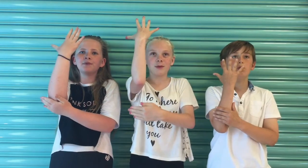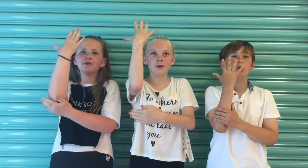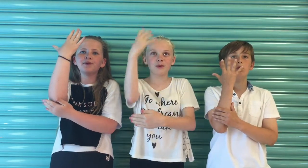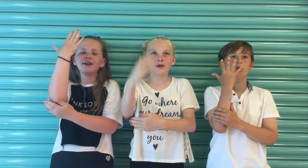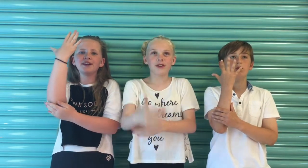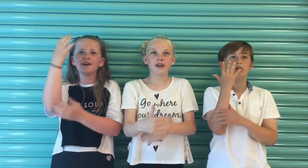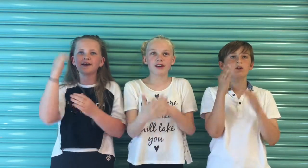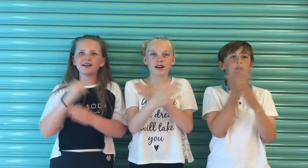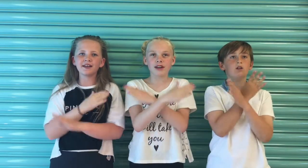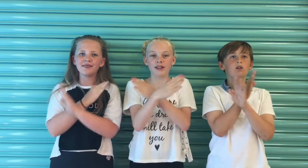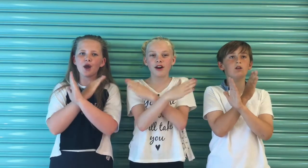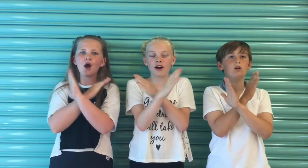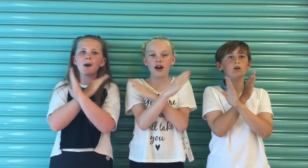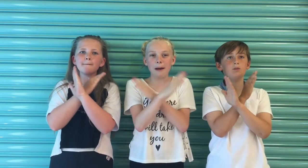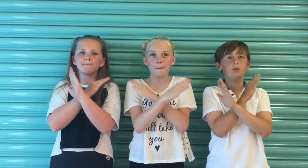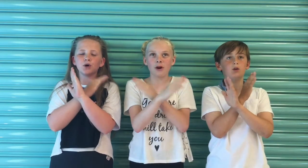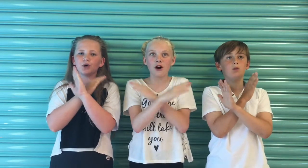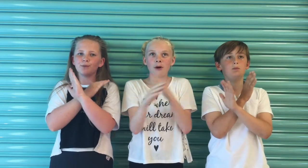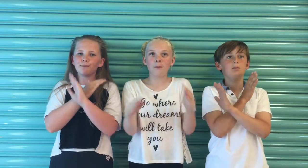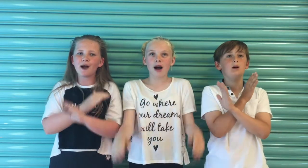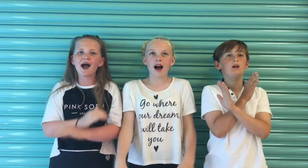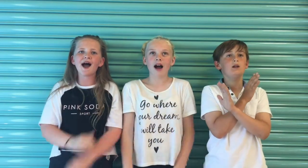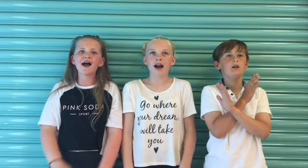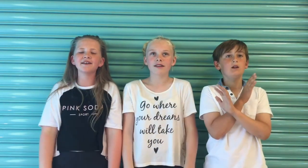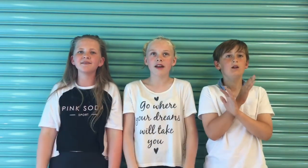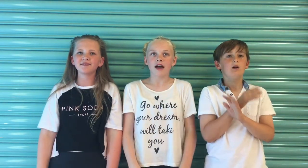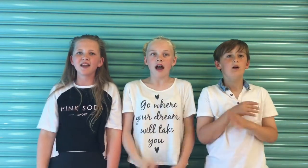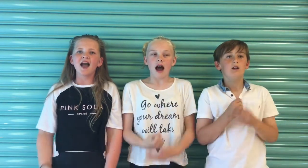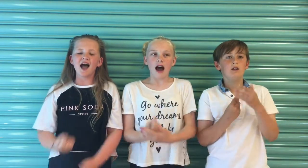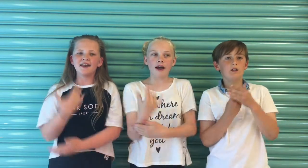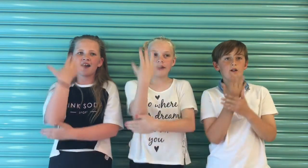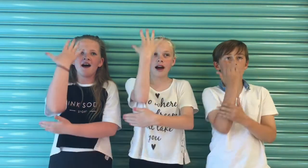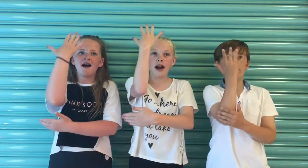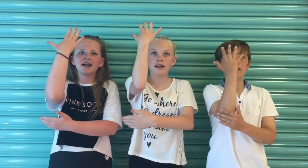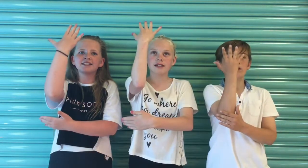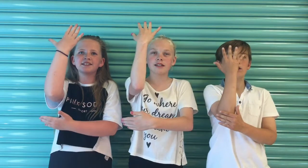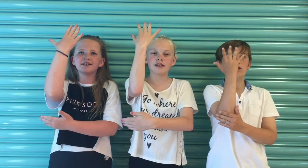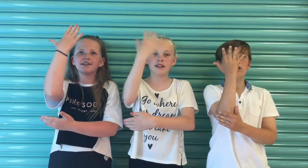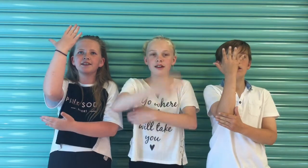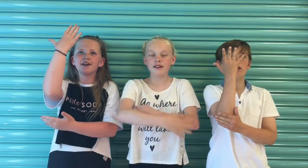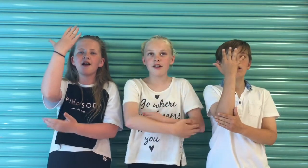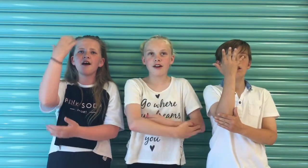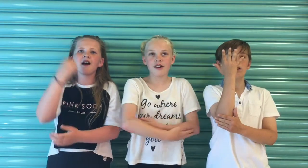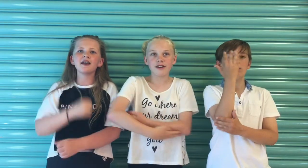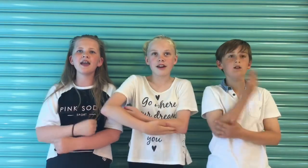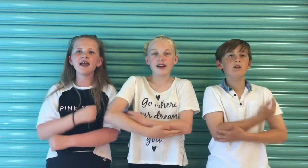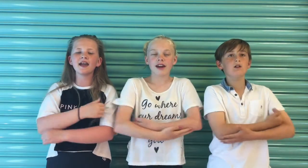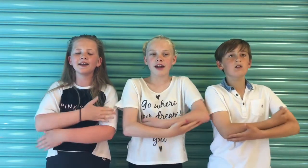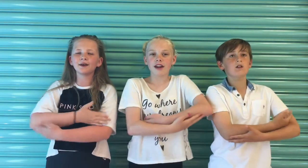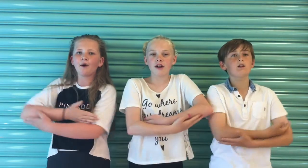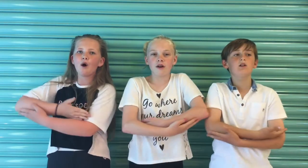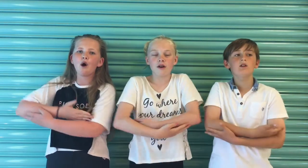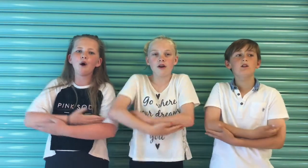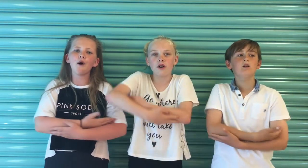mwyn yn cydio'r môl ma, a na ty rw'n ei chwm.